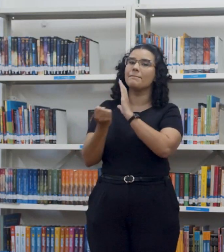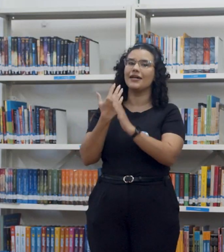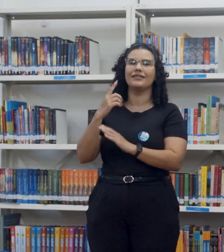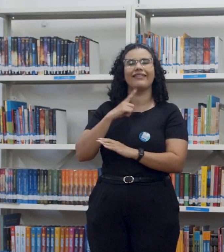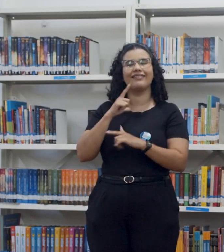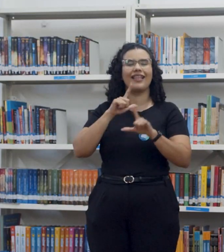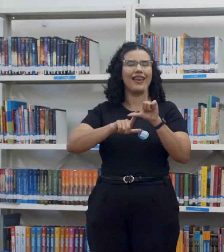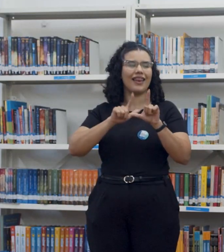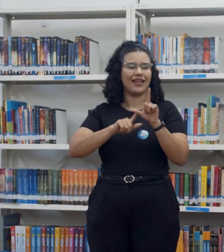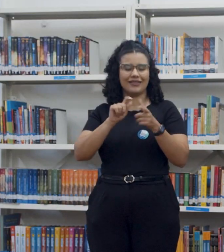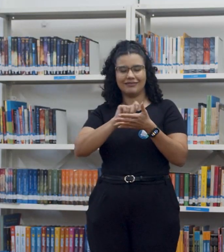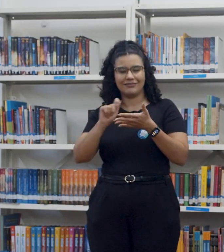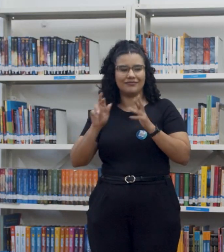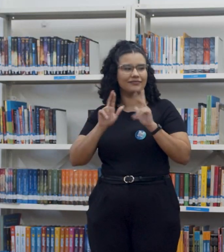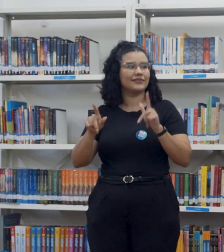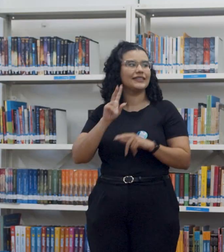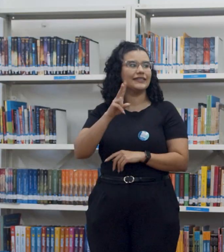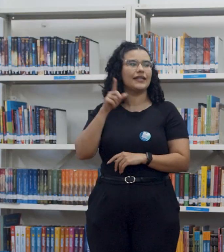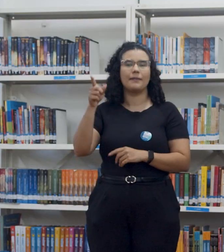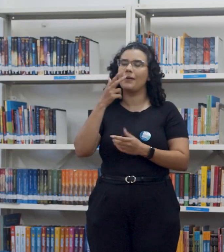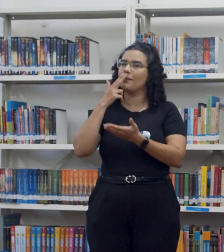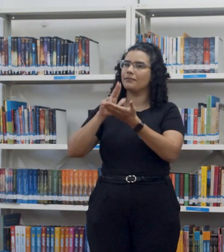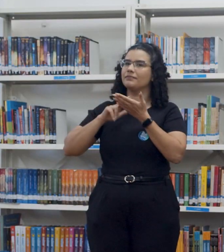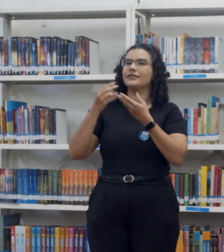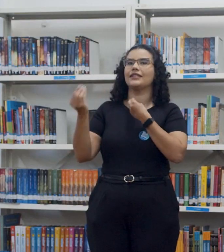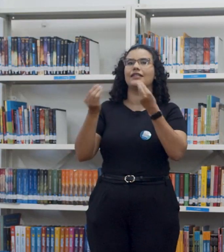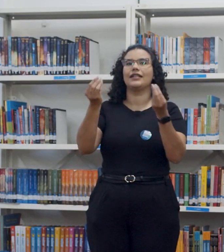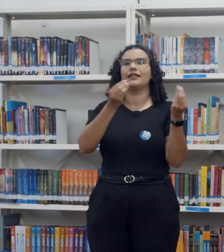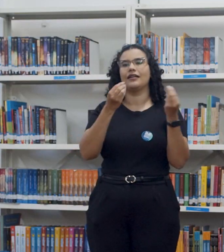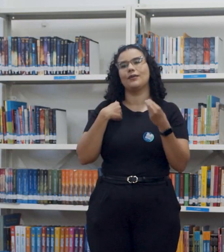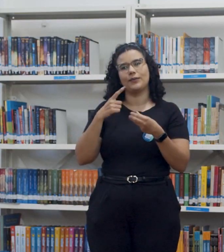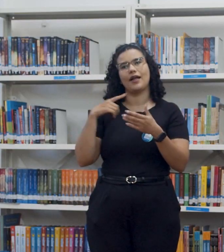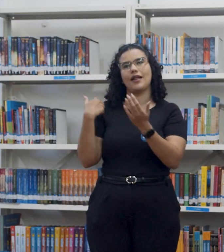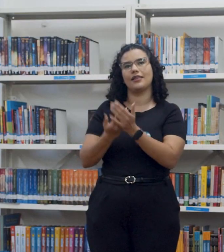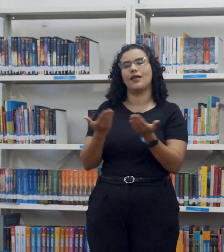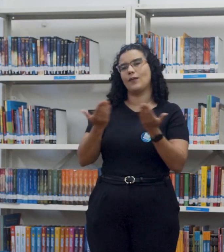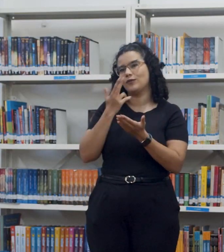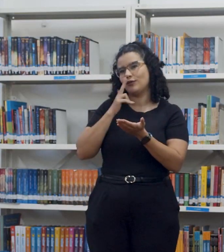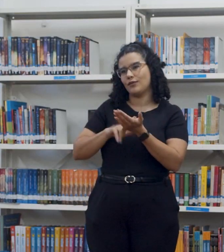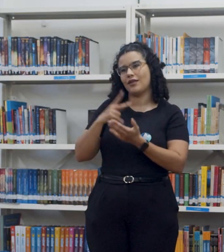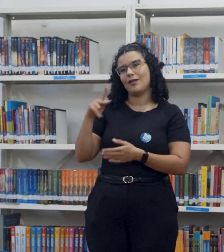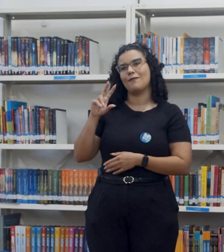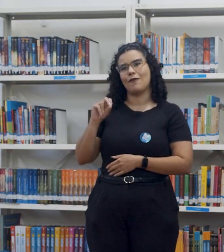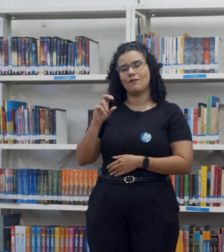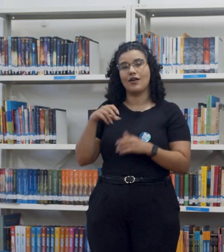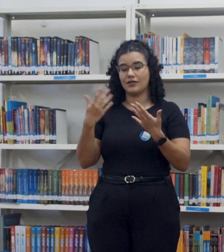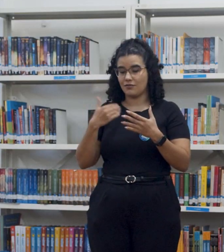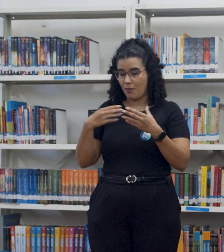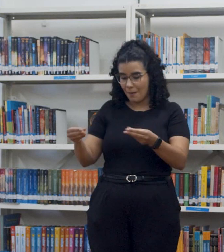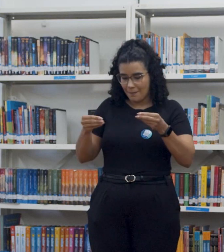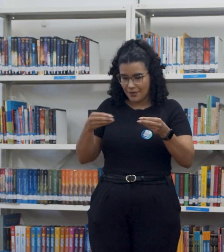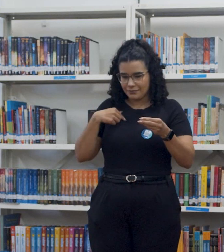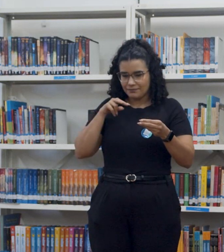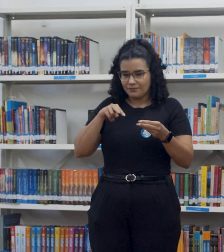letra toda no Natal, ela mandava para todos nós, então eu tenho até hoje a carta dela. Então eu acho que é isso, cada vez que eu pego e eu sinto,